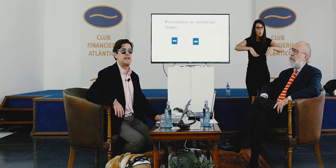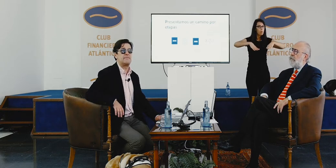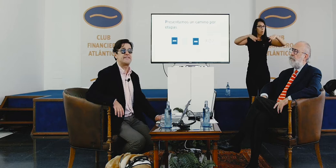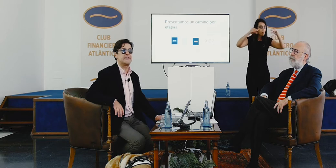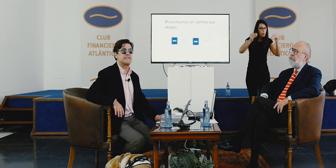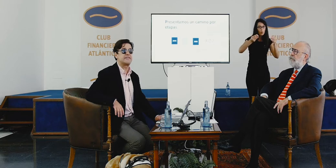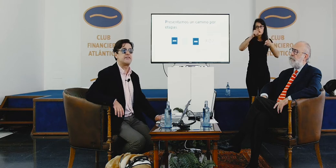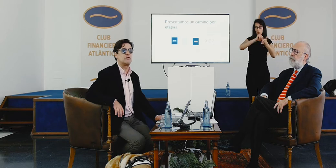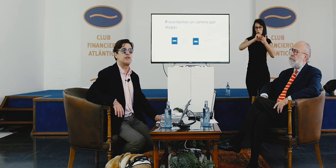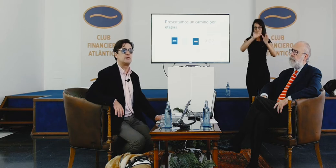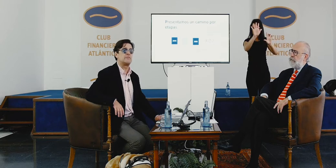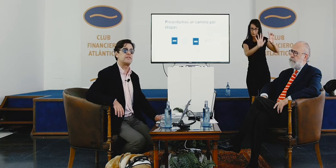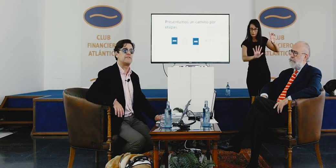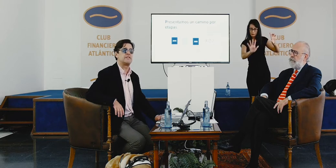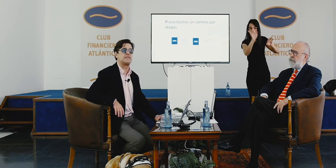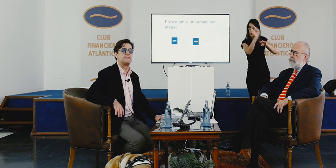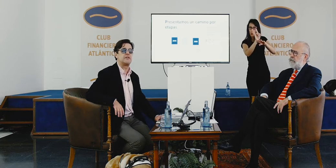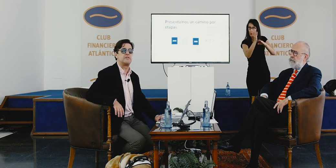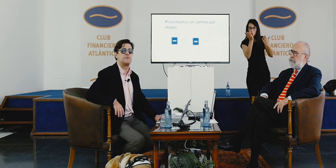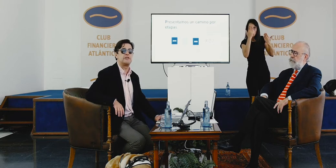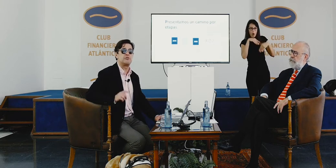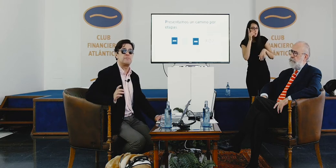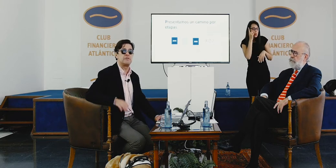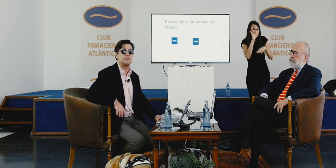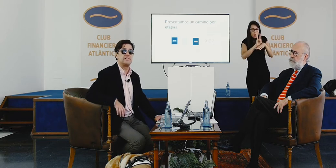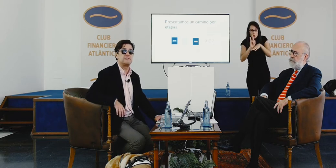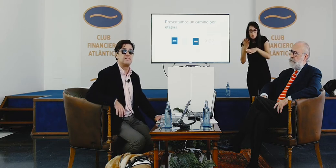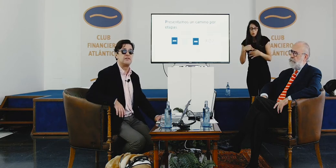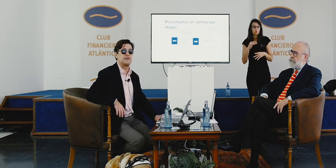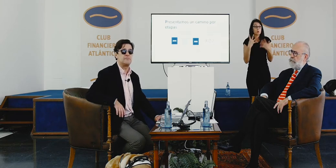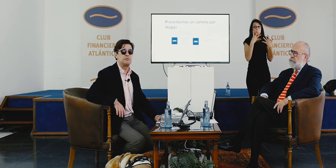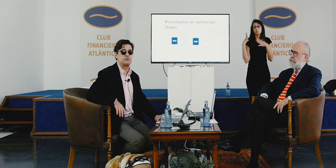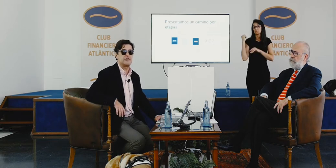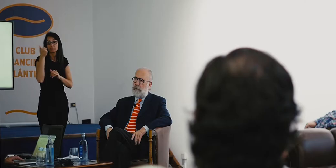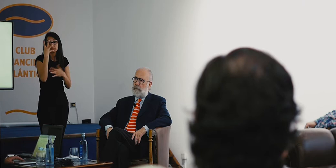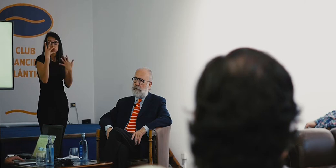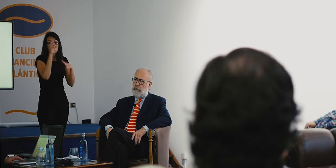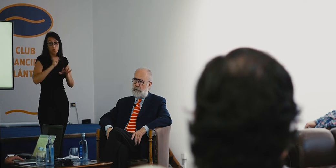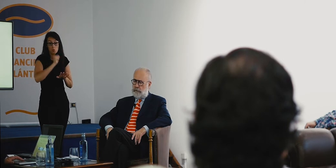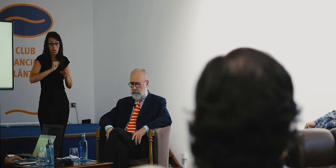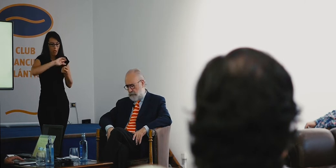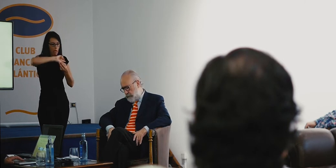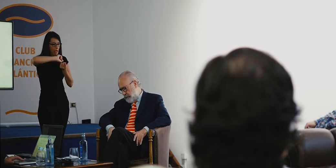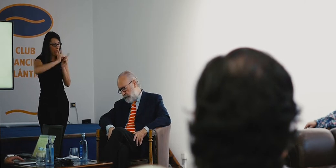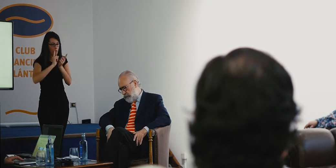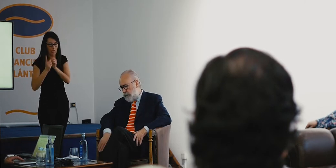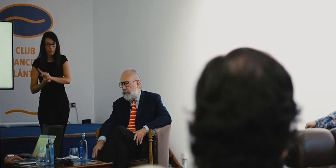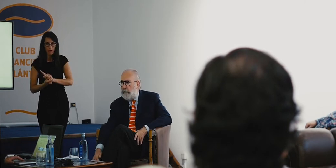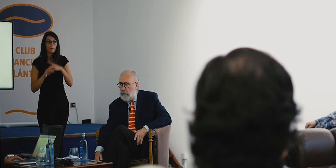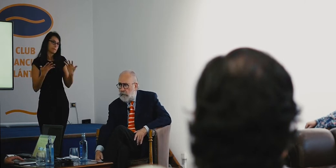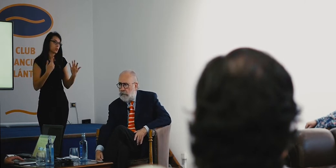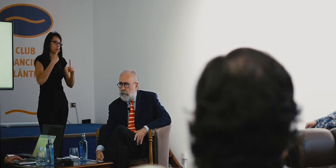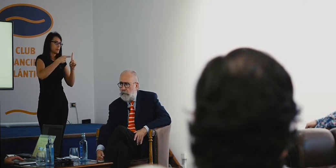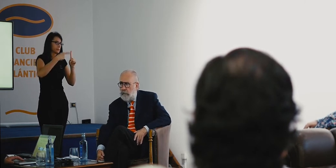era la ciudad, la meseta estaba sin cobertura prácticamente de telefonía móvil. Solo han pasado 9 años. Ha cambiado mucho la tecnología a favor. Y aún así utilizamos ya